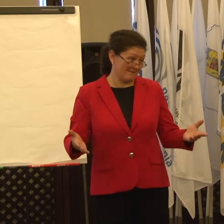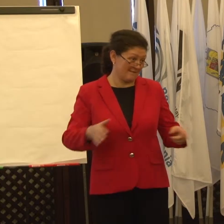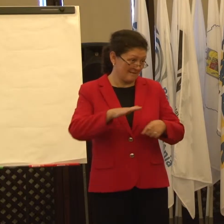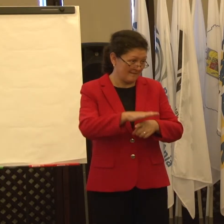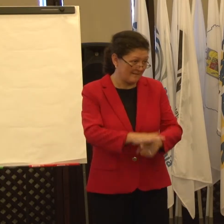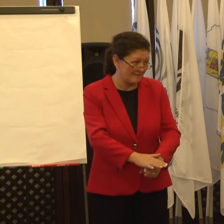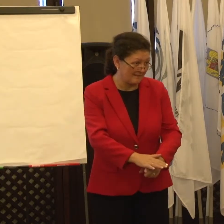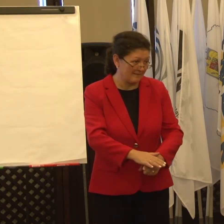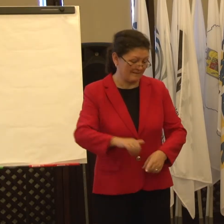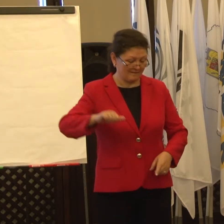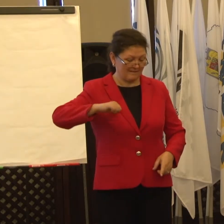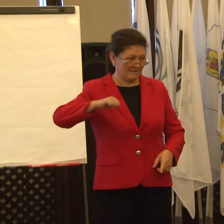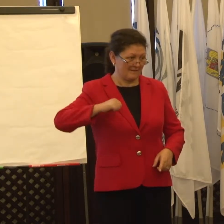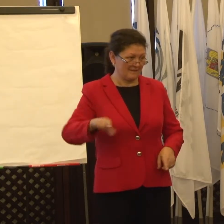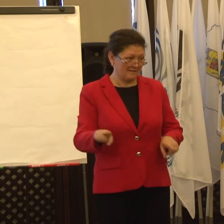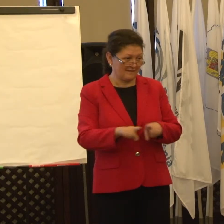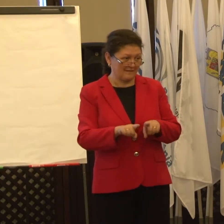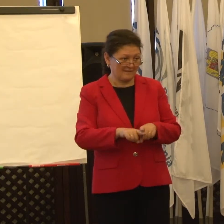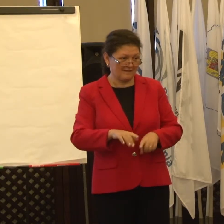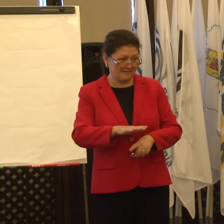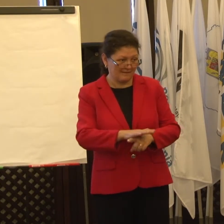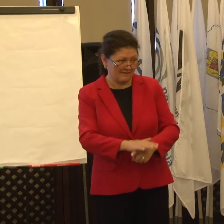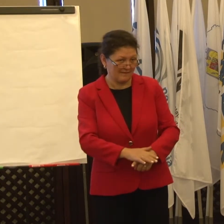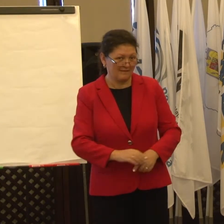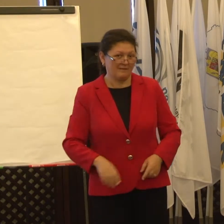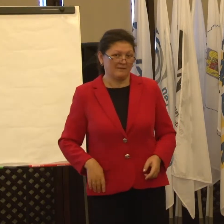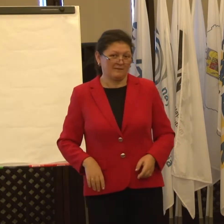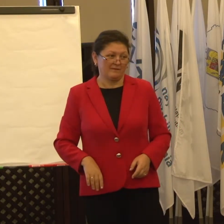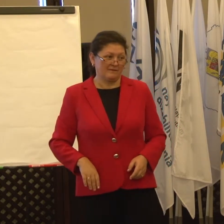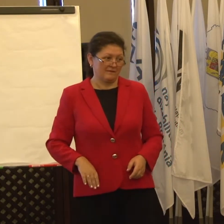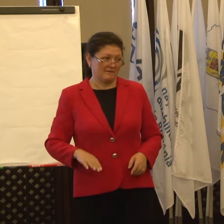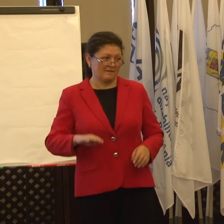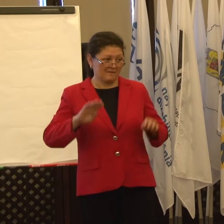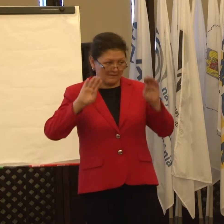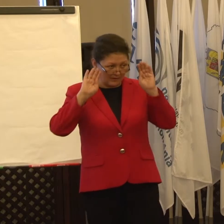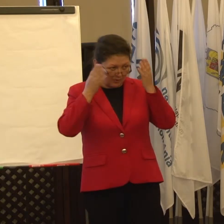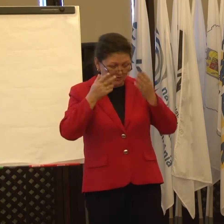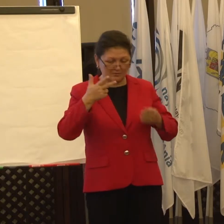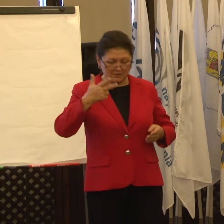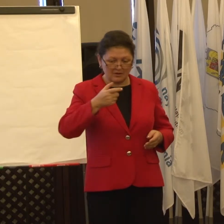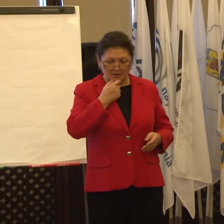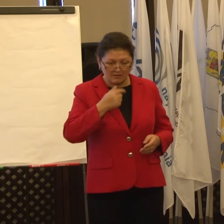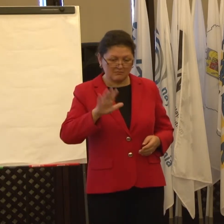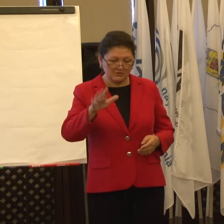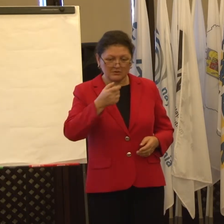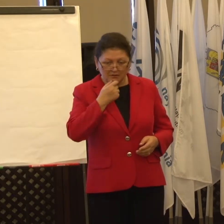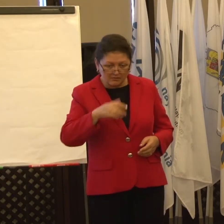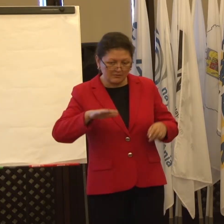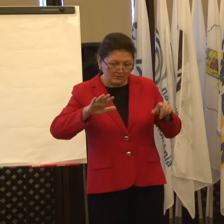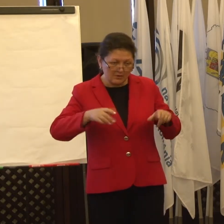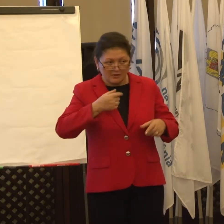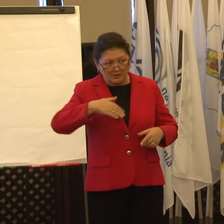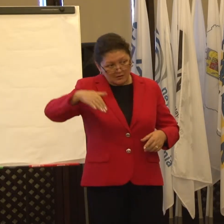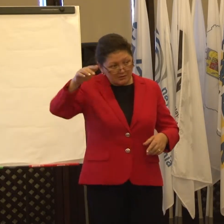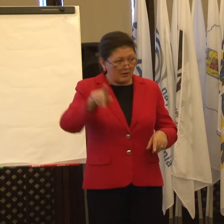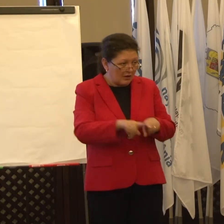și tinerii, pentru că persoanele cu autism sunt toate, și ăla de 3 ani, și ăla de 5 ani, și ăla de 7 și așa mai departe, nu?